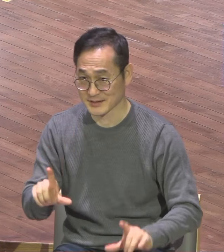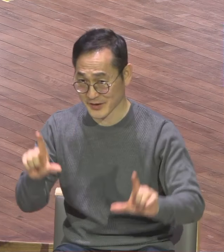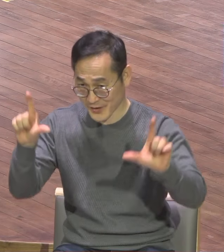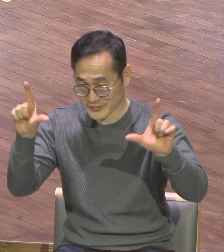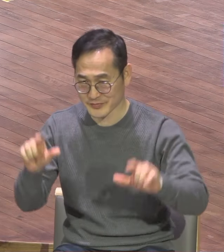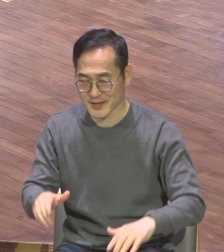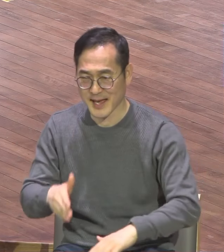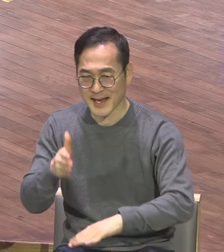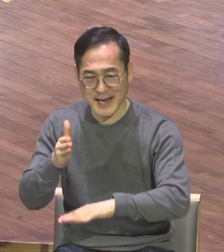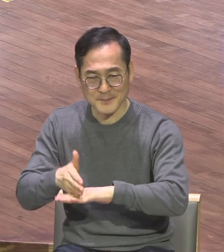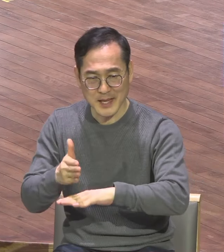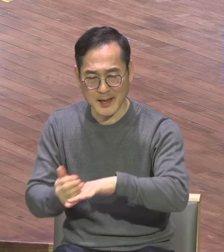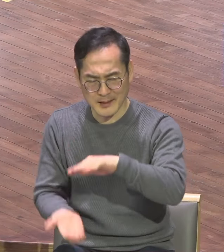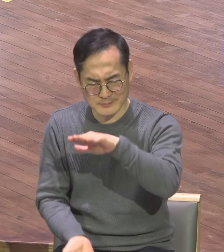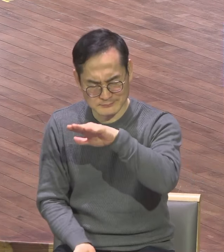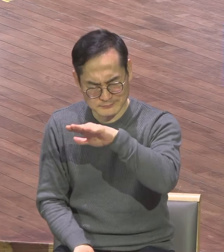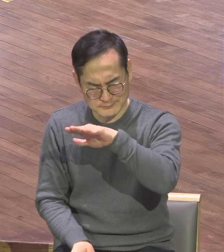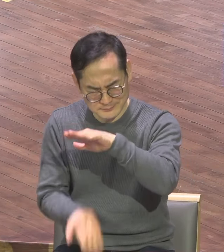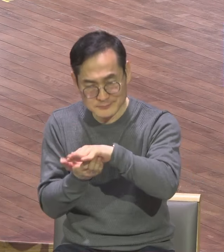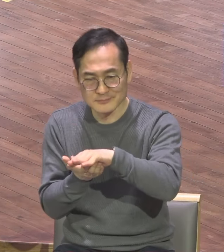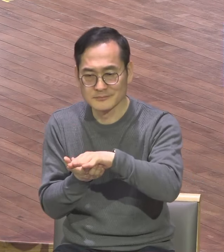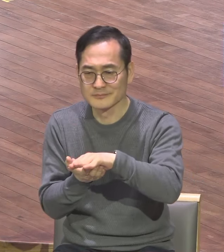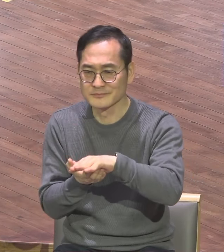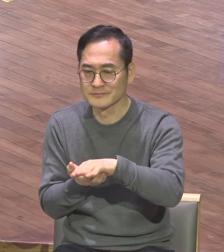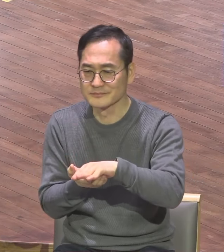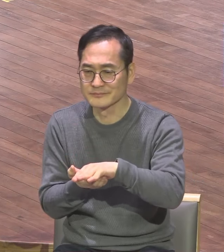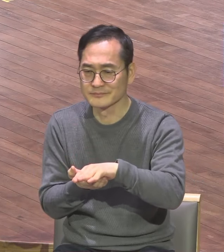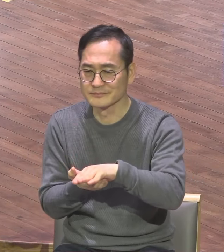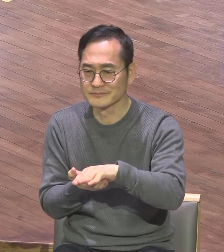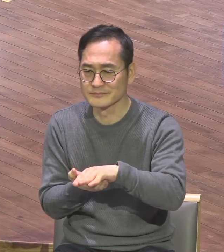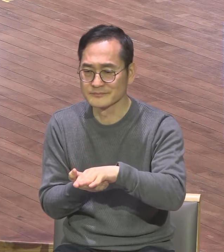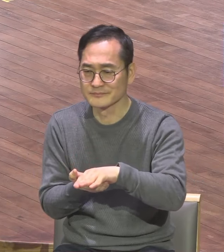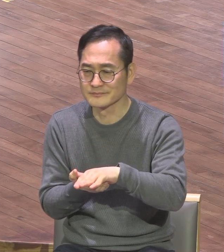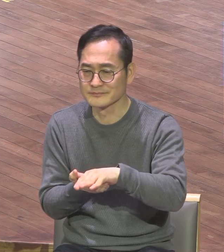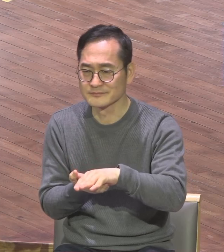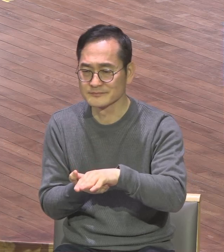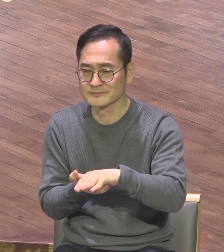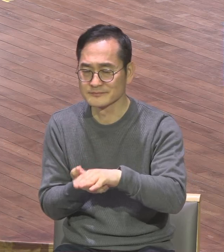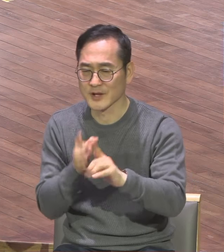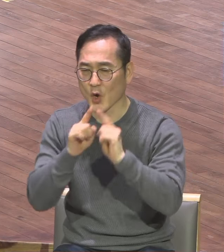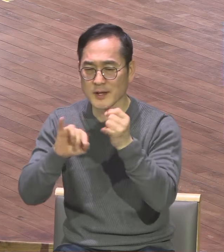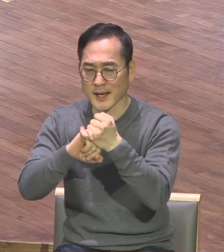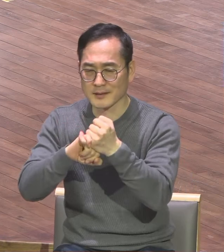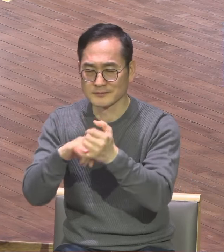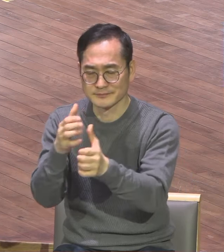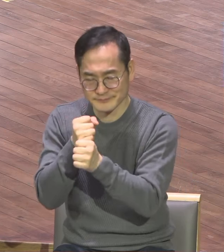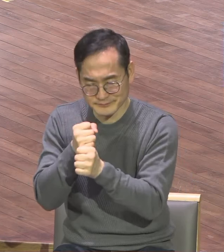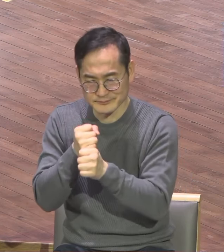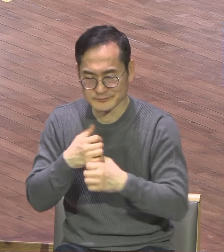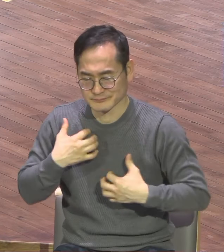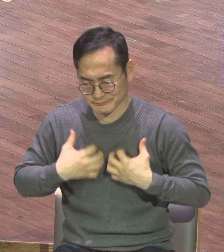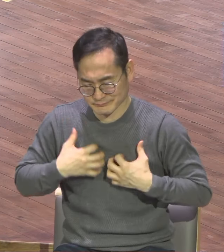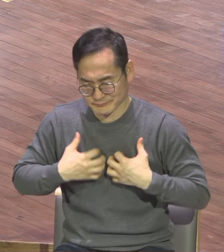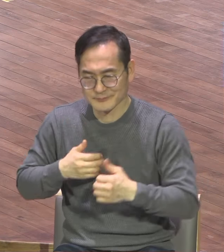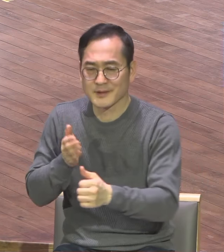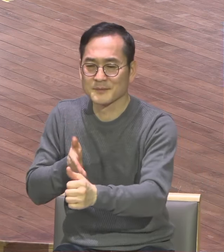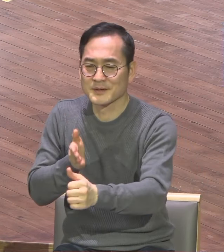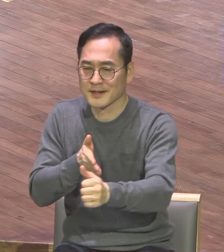초월적 감사를 맛보고 누리는 언약 기도의 사람들 다 되시기를 주님으로 축복합니다. 결론입니다.